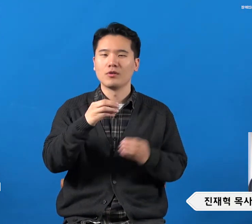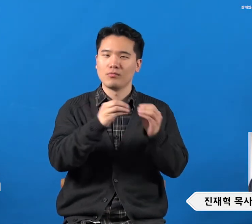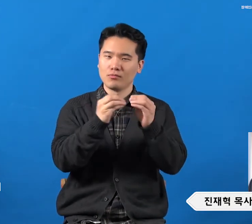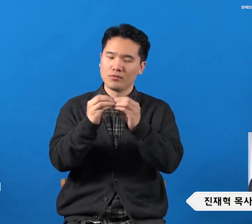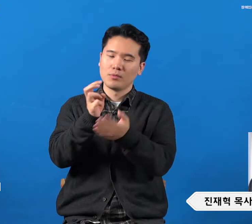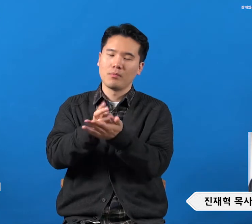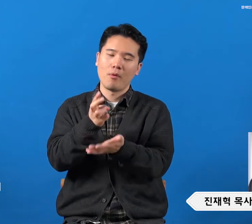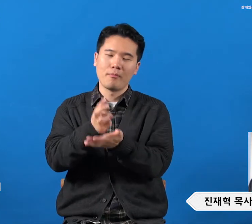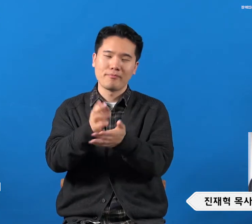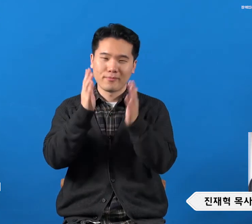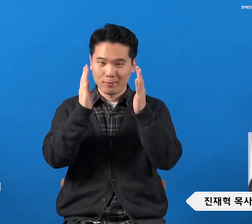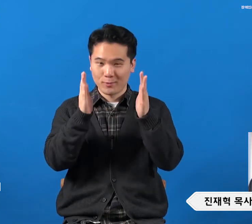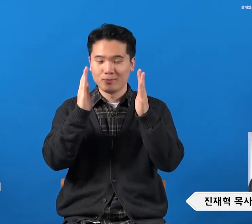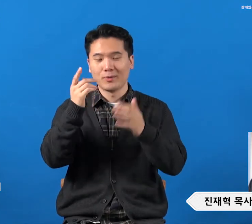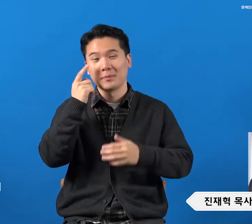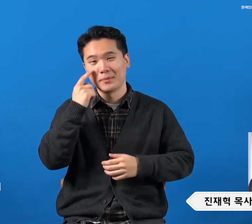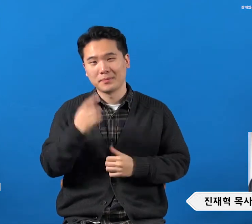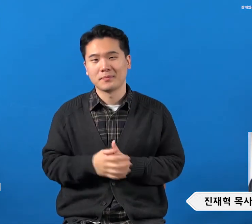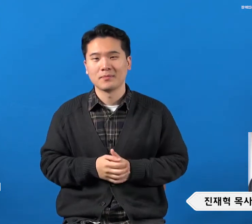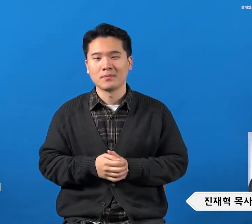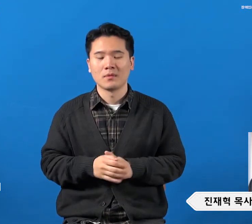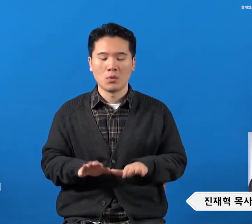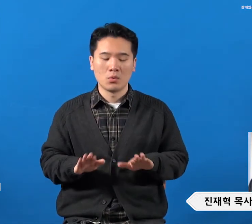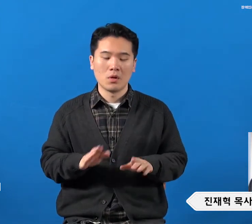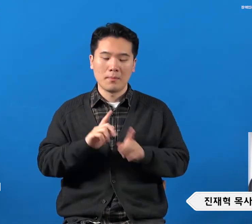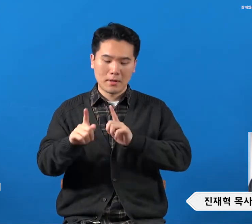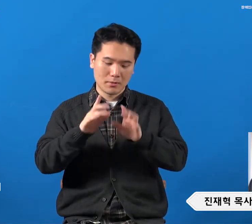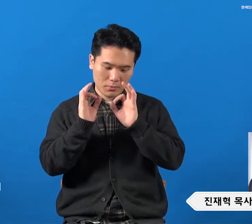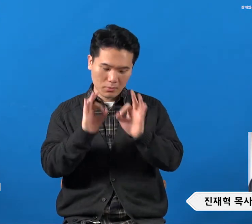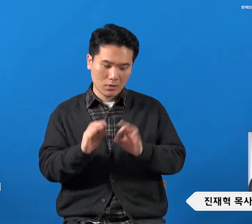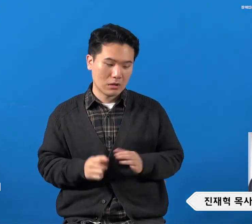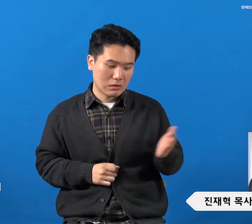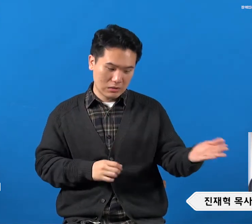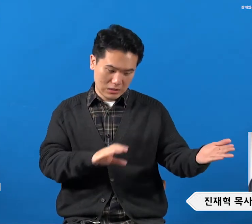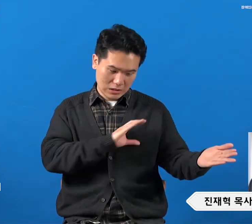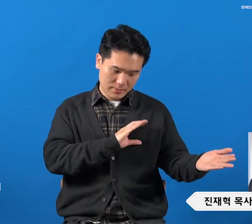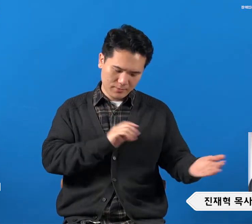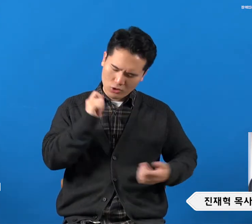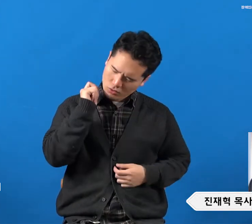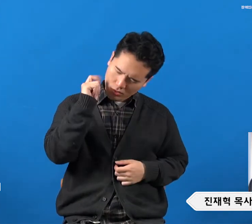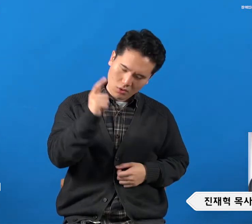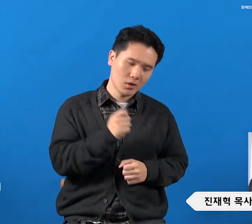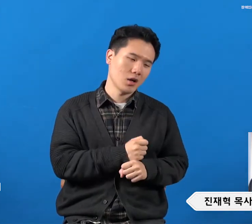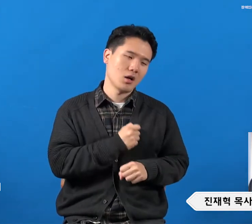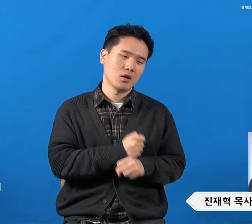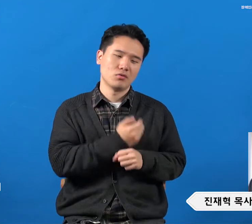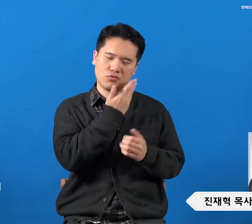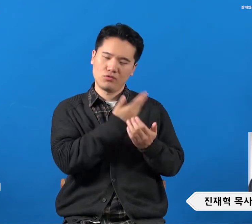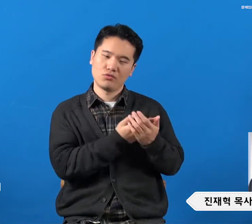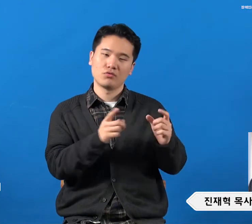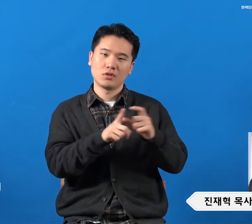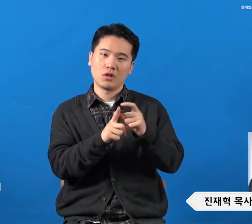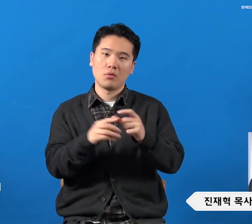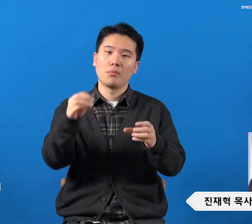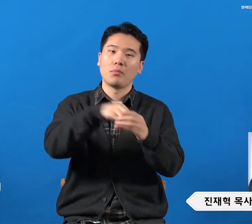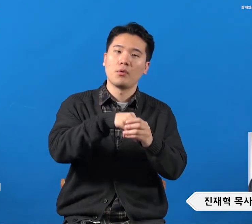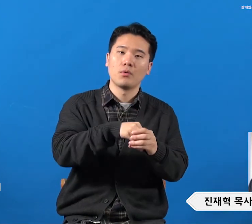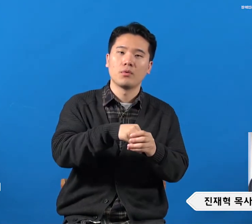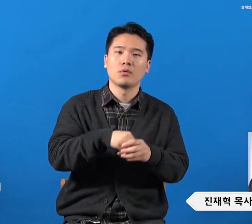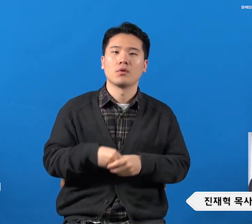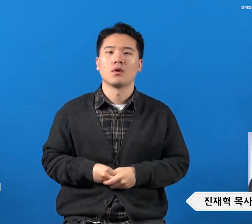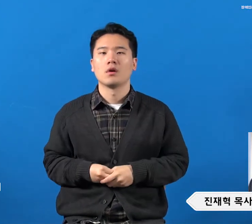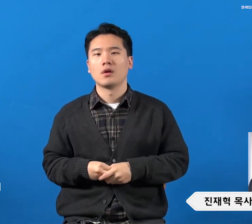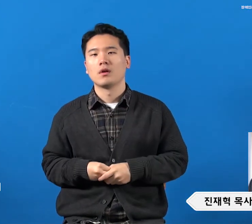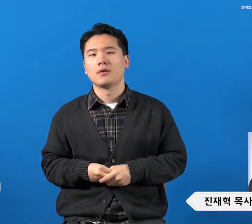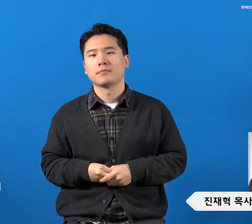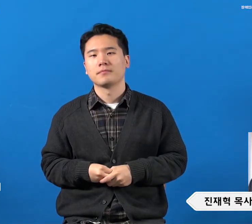볼까요? 오늘 말씀을 보니까 내가 내 이름을 창대케 하리라, 그리고 중요한 단어가 들어갑니다. And